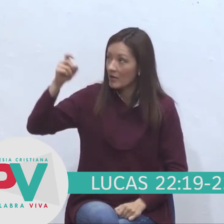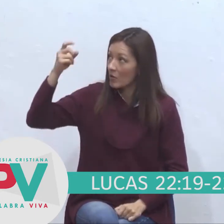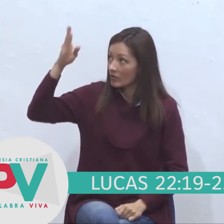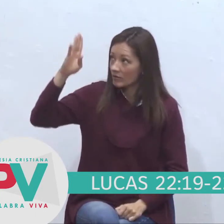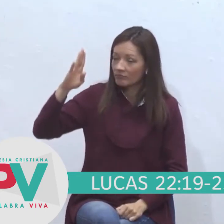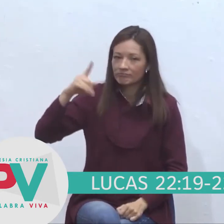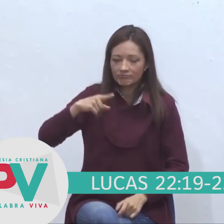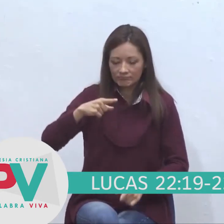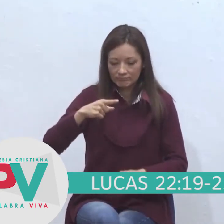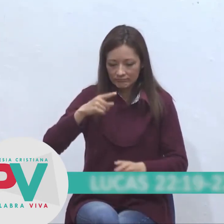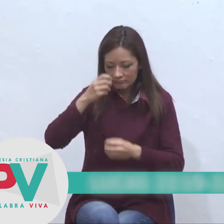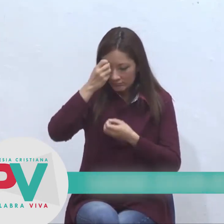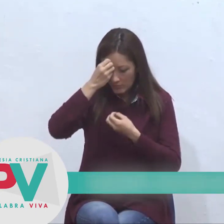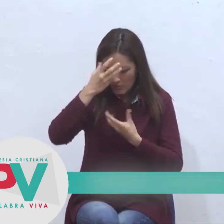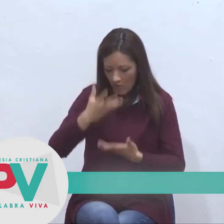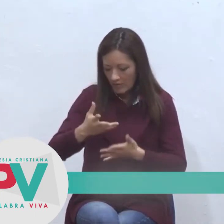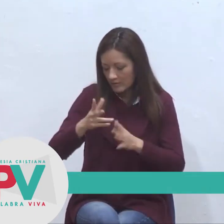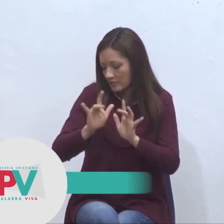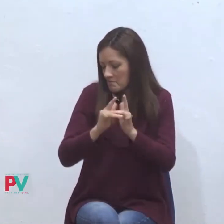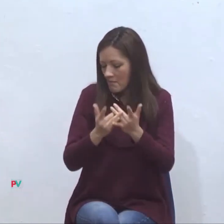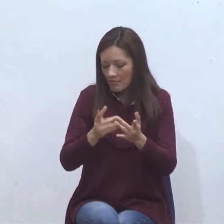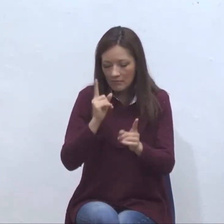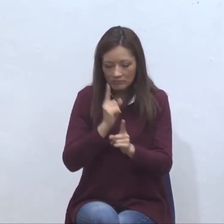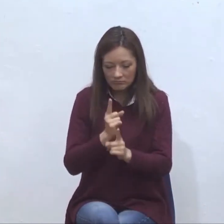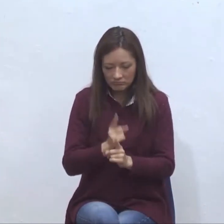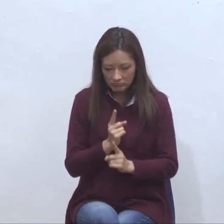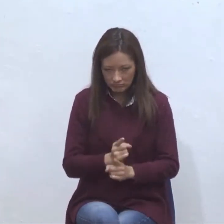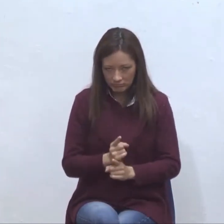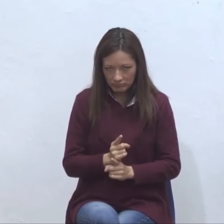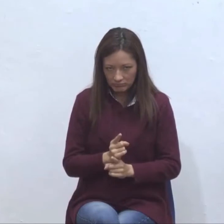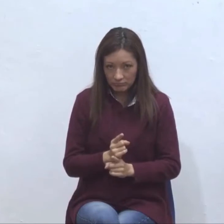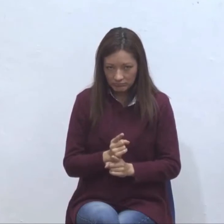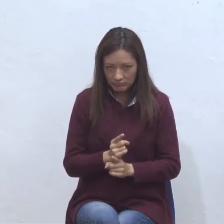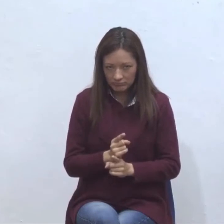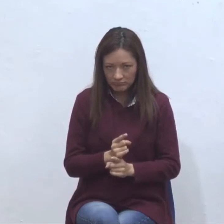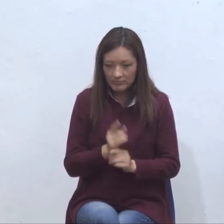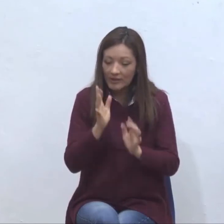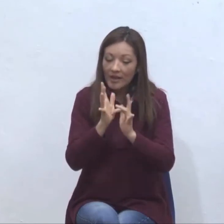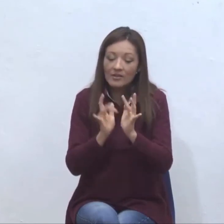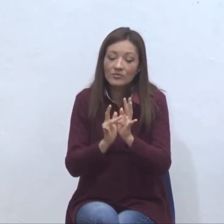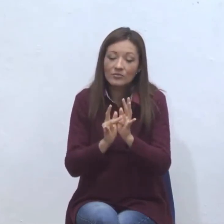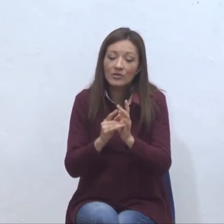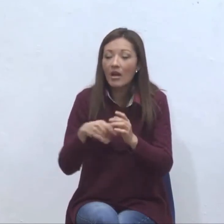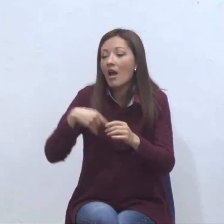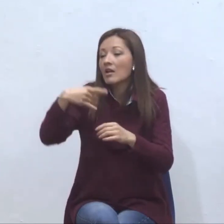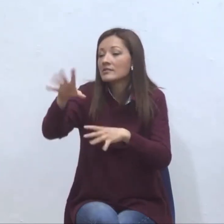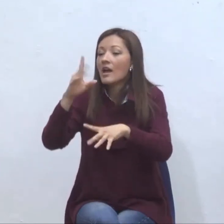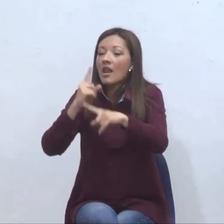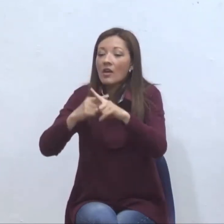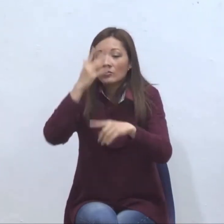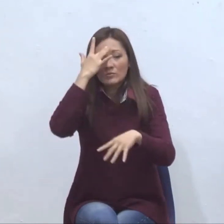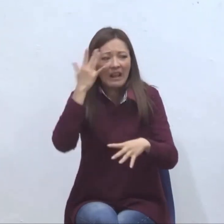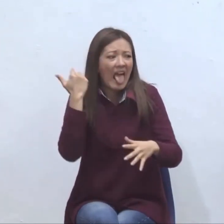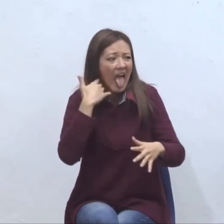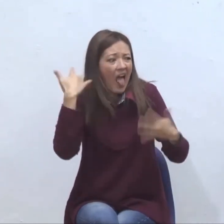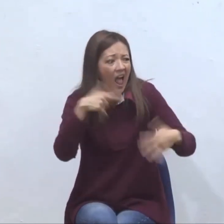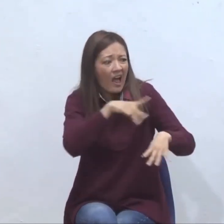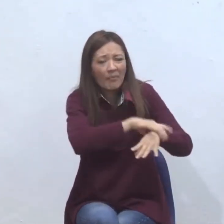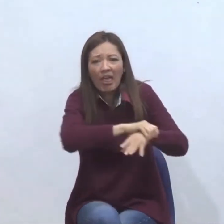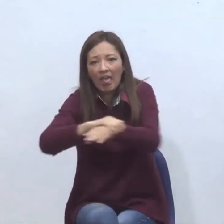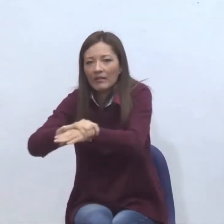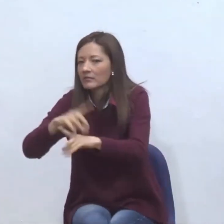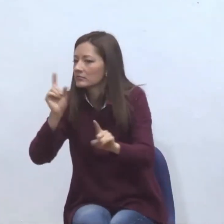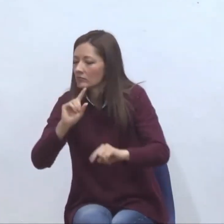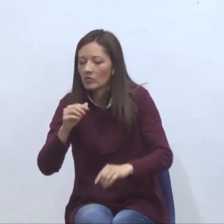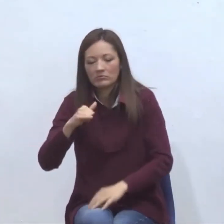va según lo que está determinado. O sea, Jesús no va a ir a la cruz del Calvario porque alguien lo entrega. No. Él